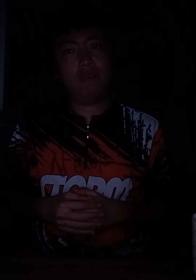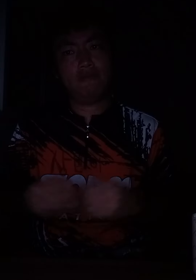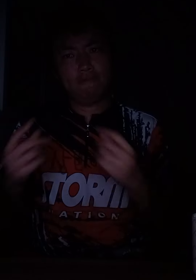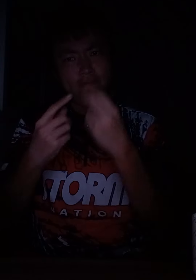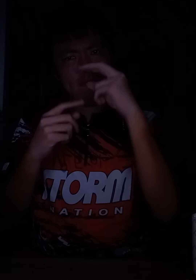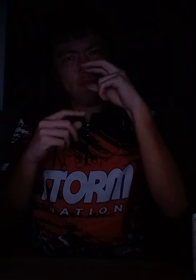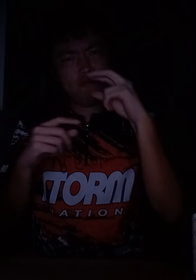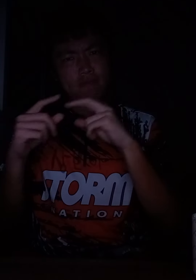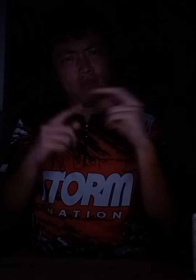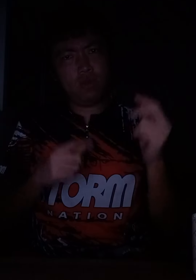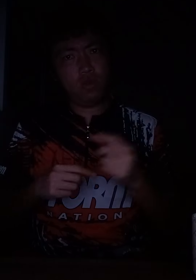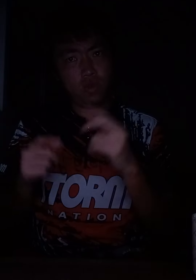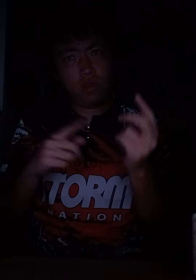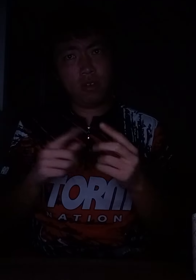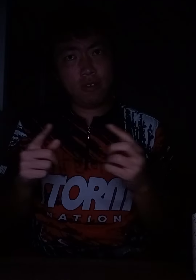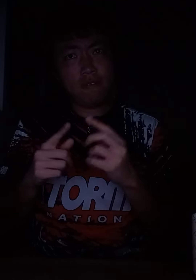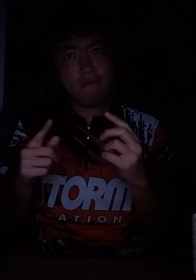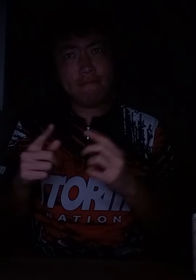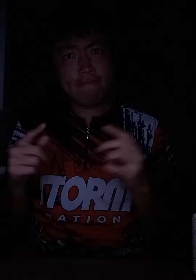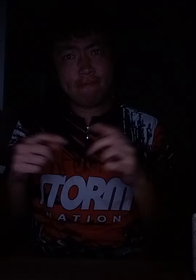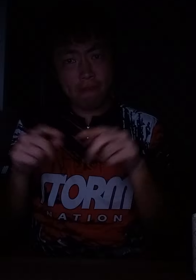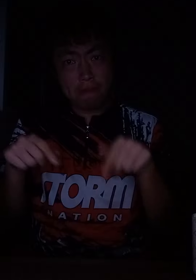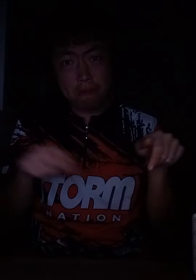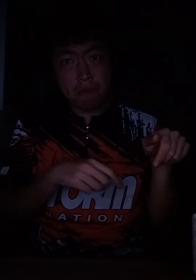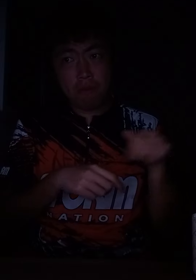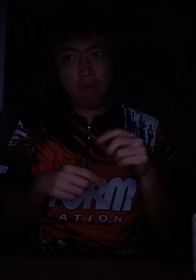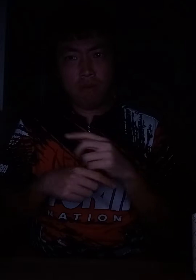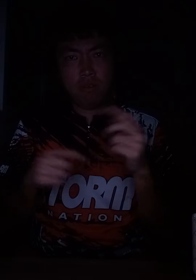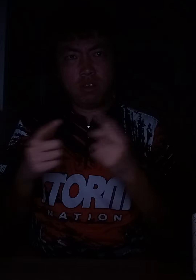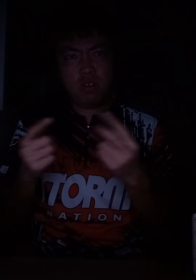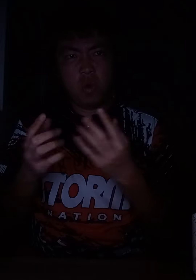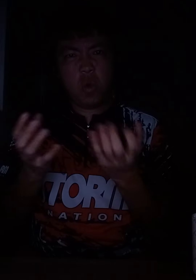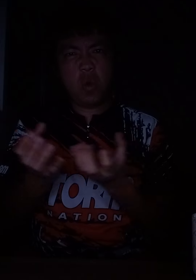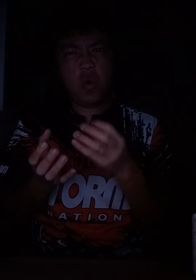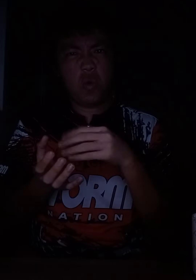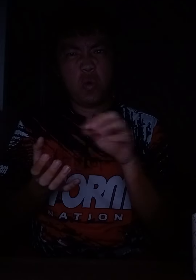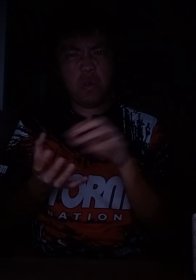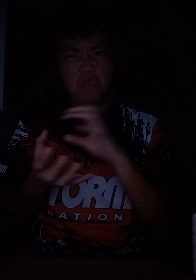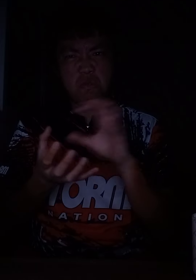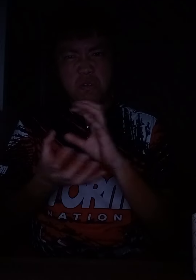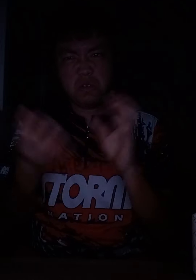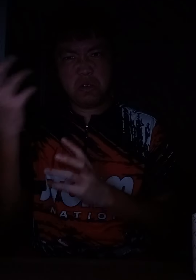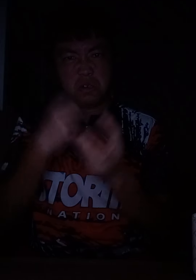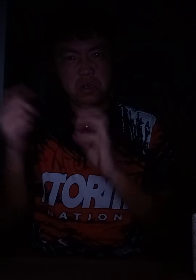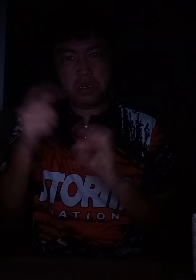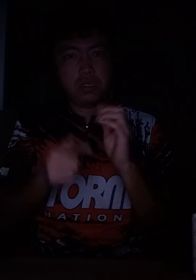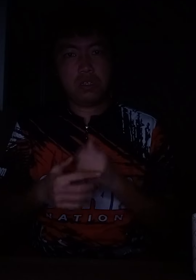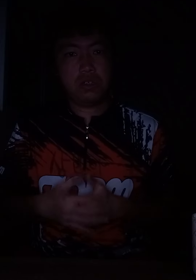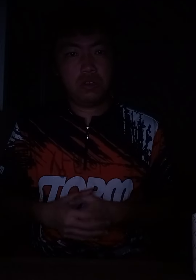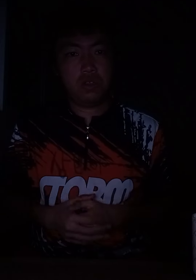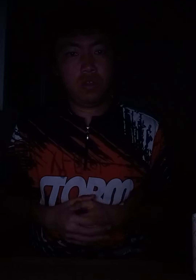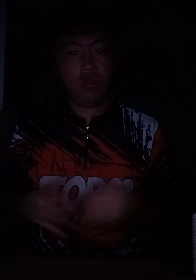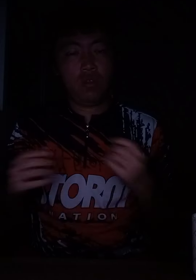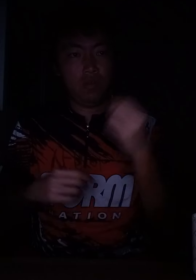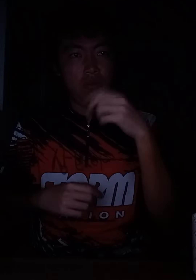머신이 부서지고 물건들이 쏟아져 내리면서 가게 안은 엉망이 됐습니다. 하루에도 몇 분이